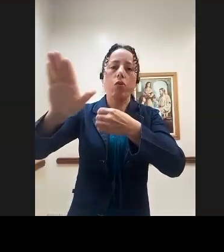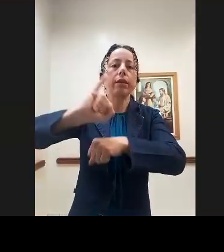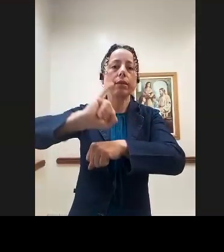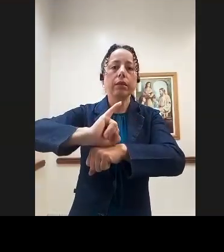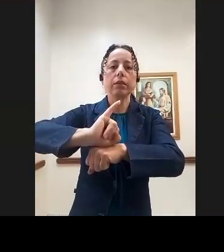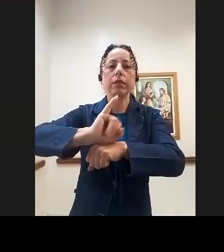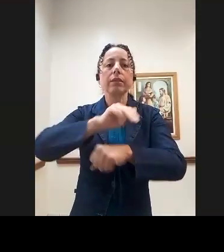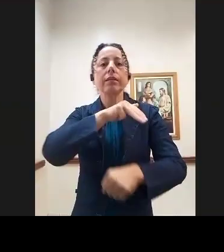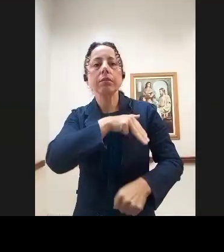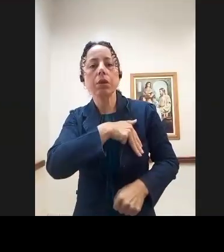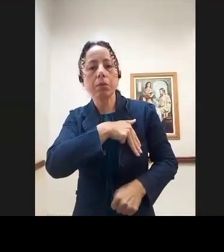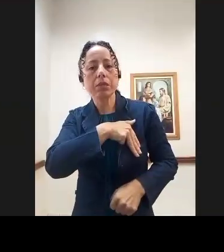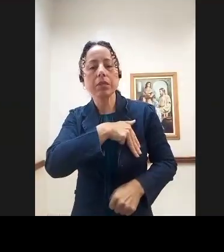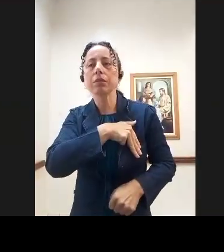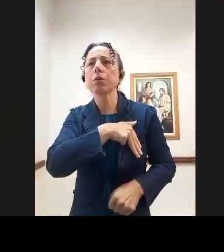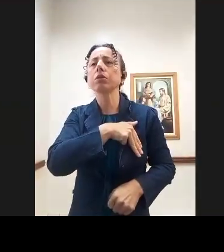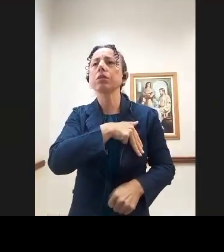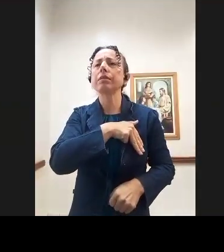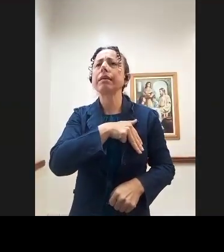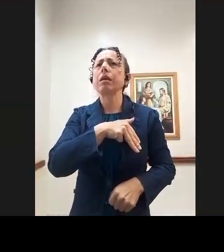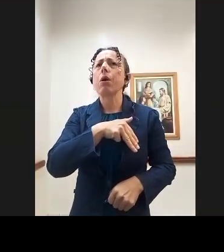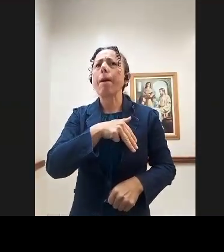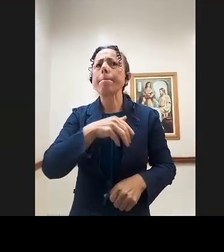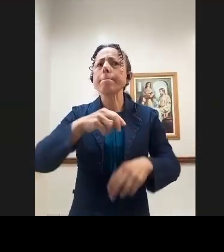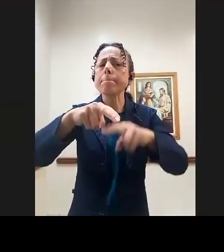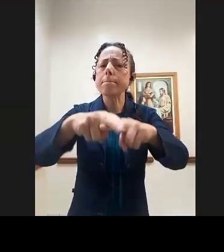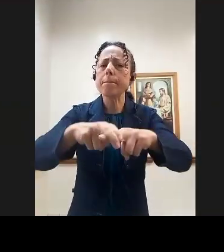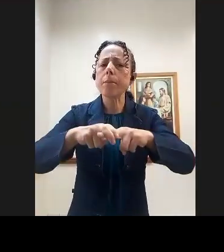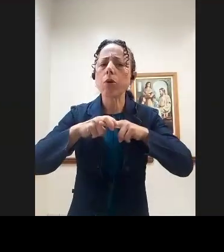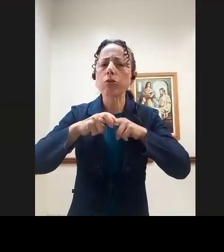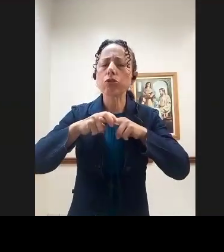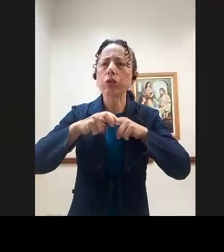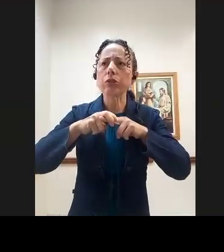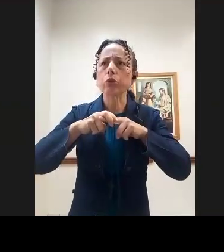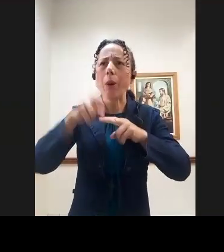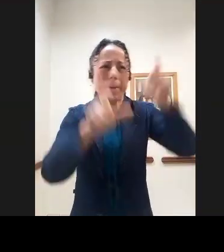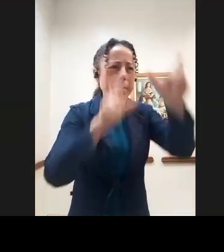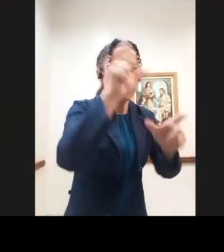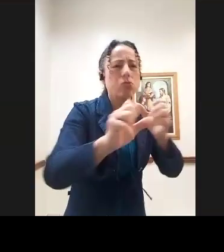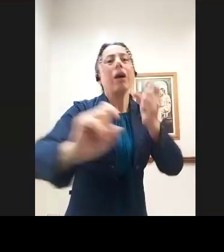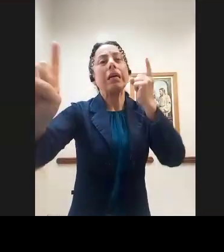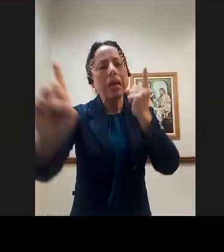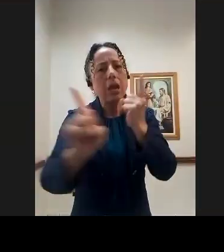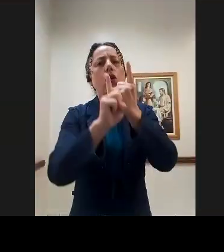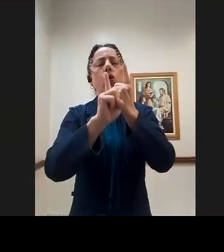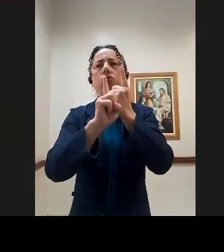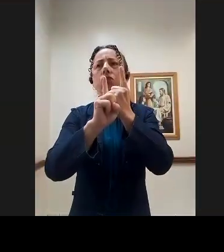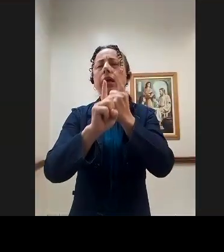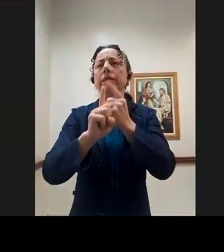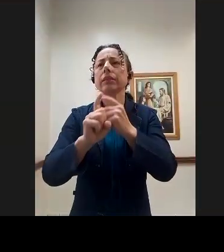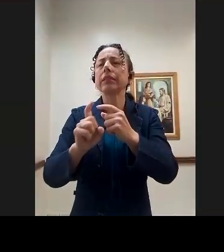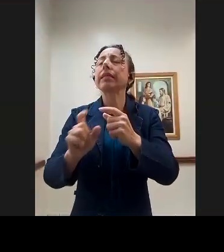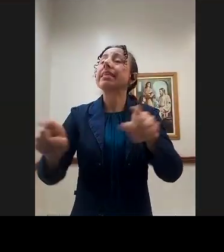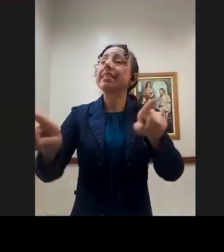mim, é só para encontrar as pessoas, mas é para mim encontrar também o Salvador. E eu sou grata por estar